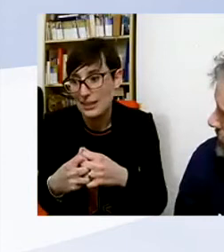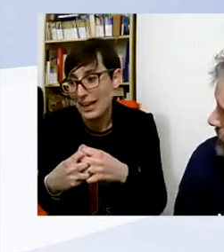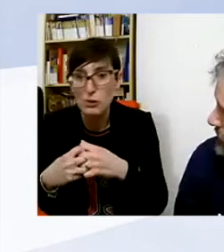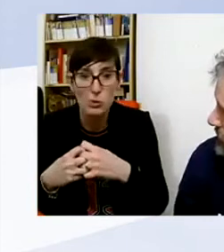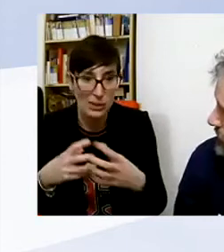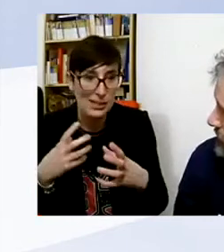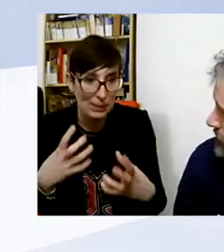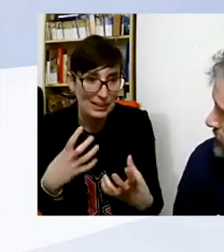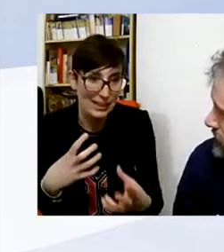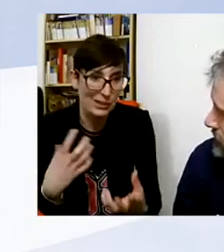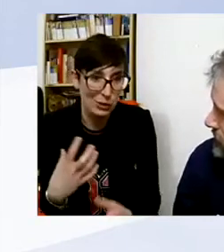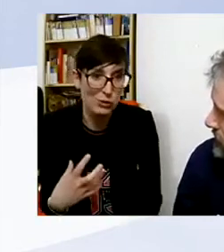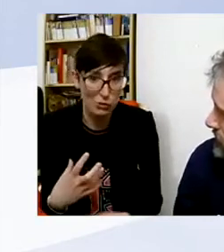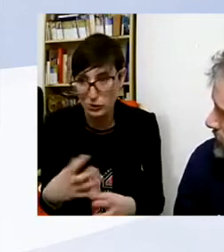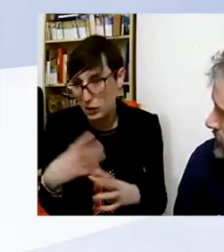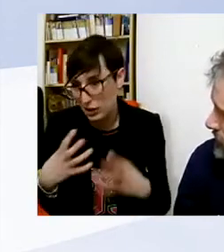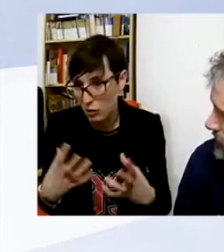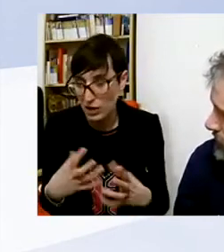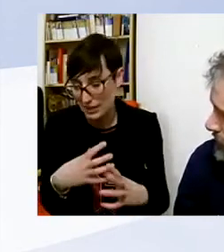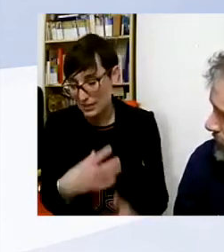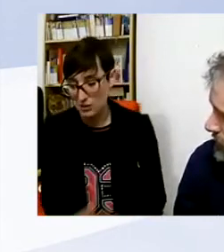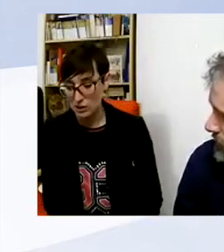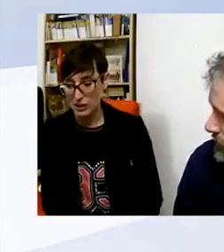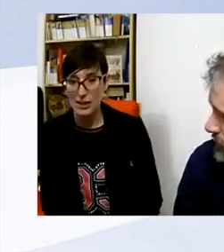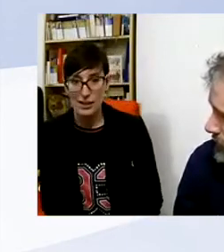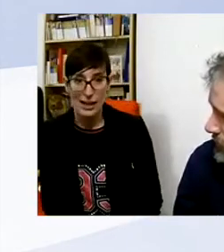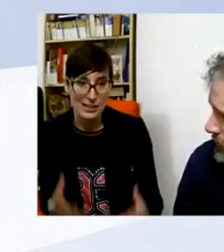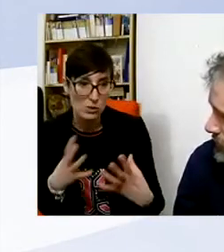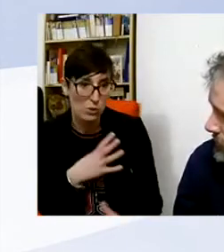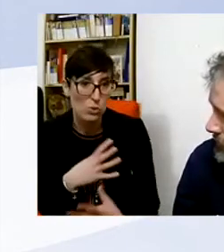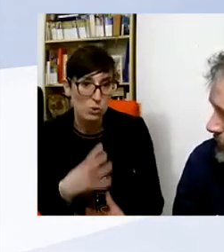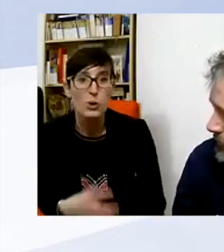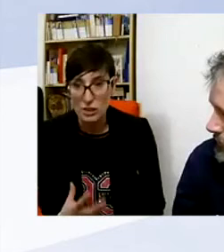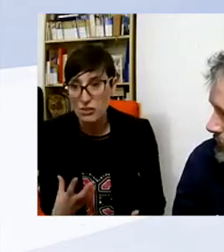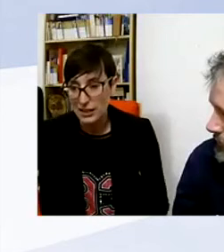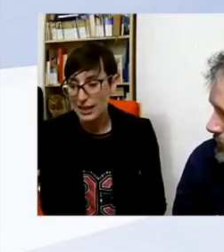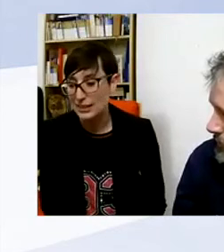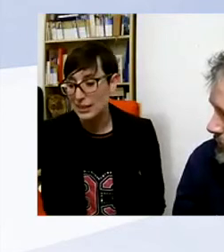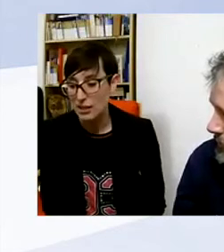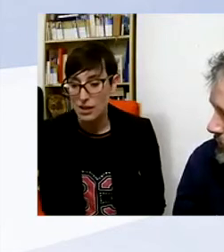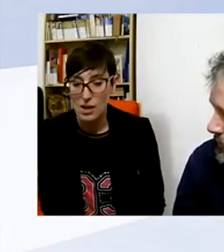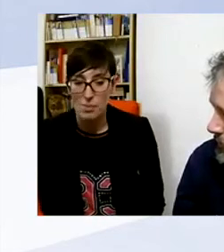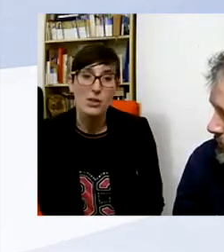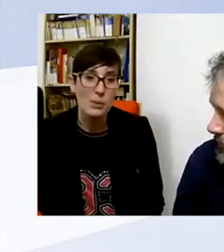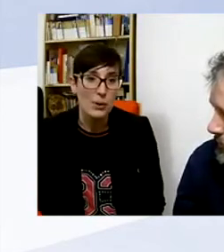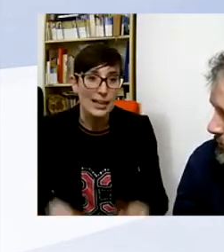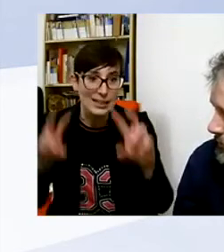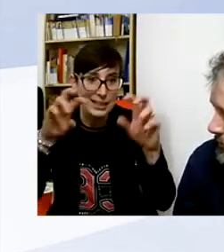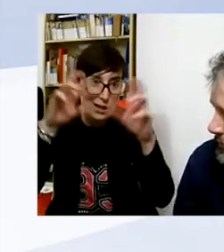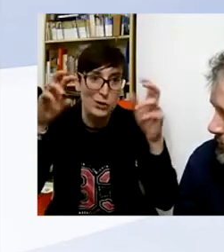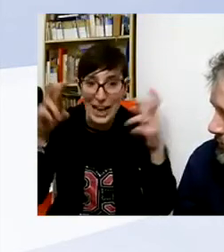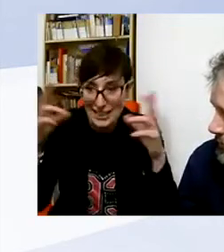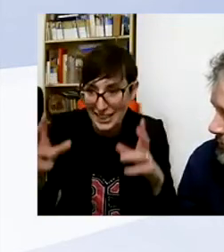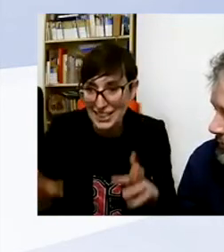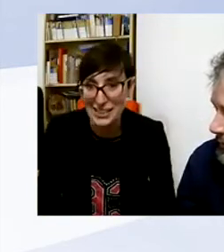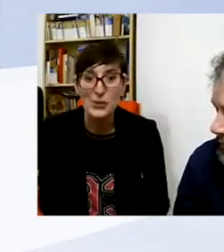di creare comunque una simpatia nei loro confronti ce ne vuole, nel senso che all'inizio loro sono molto diffidenti, però se poi entri nel